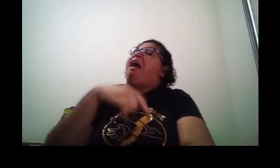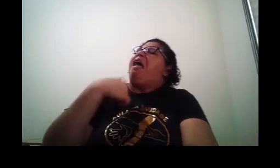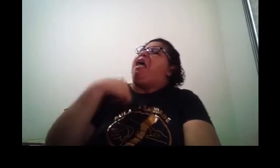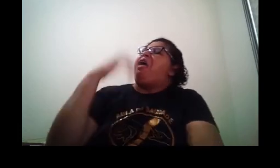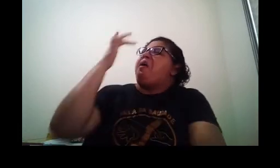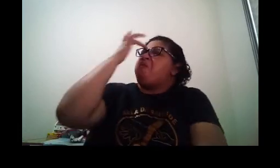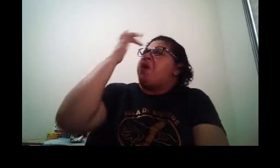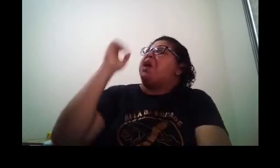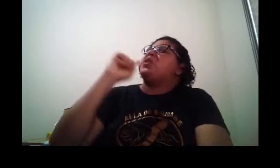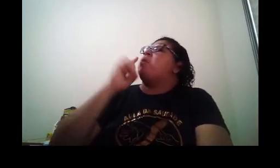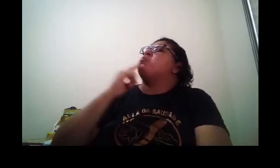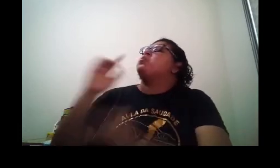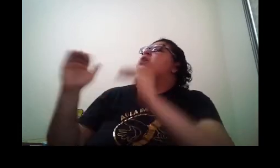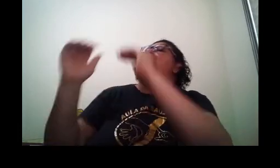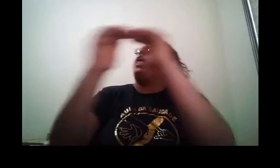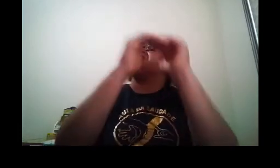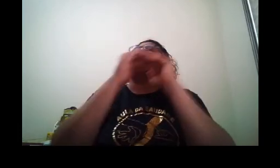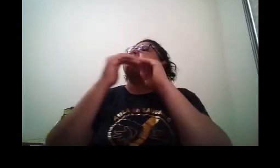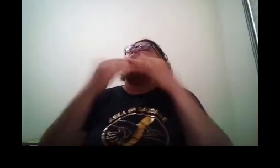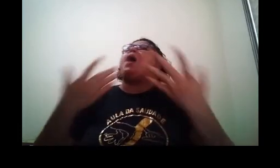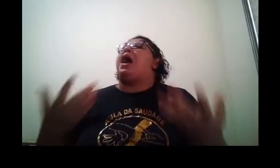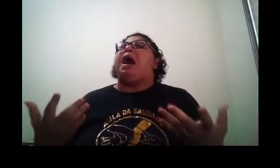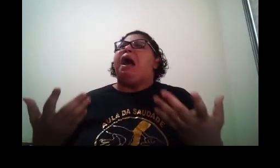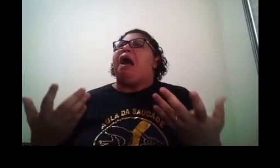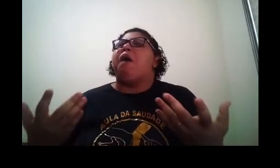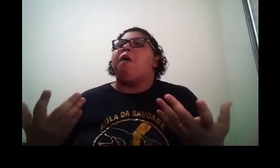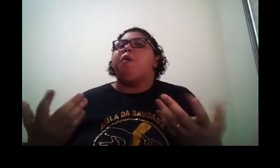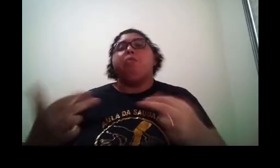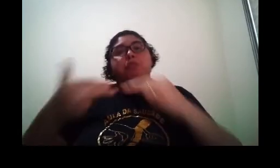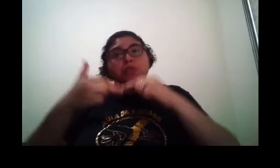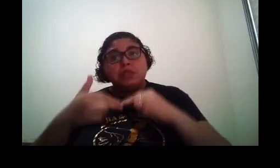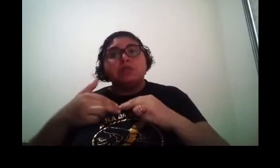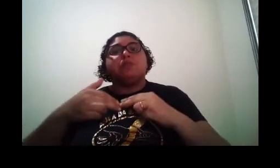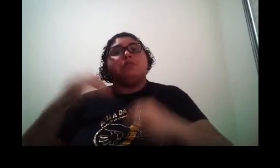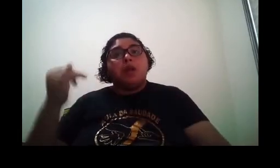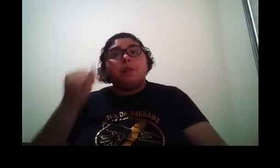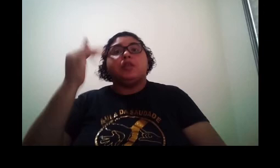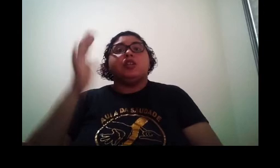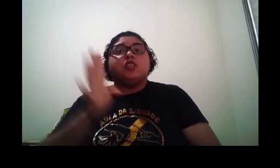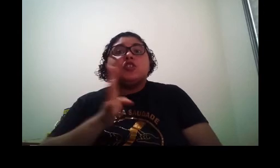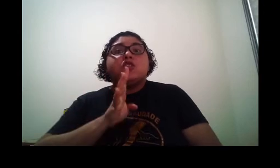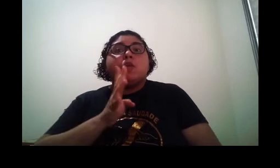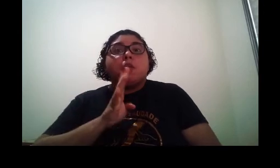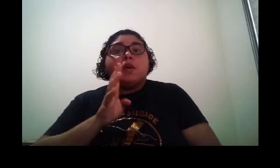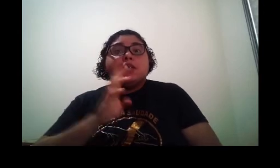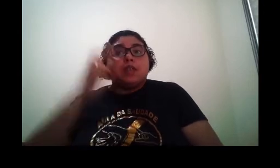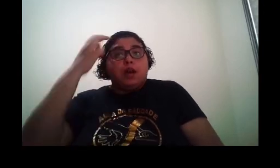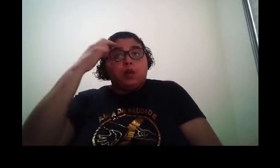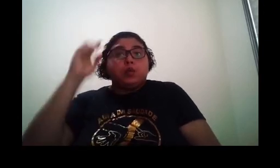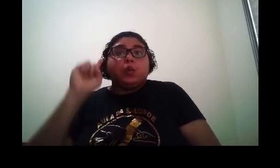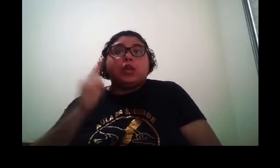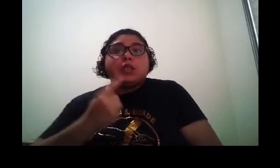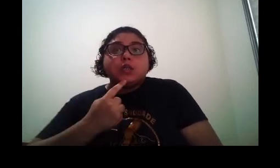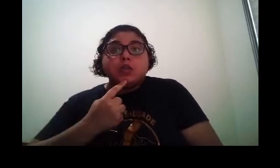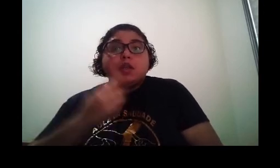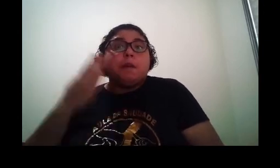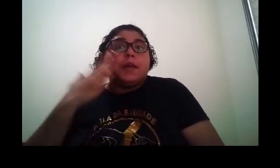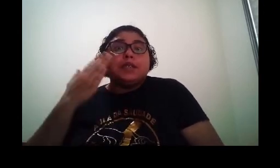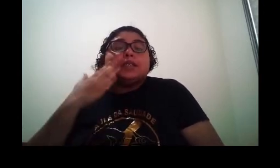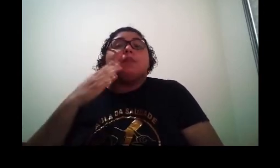talvez a gente pense assim, os surdos são todos iguais, né? Mas é importante a gente conhecer que